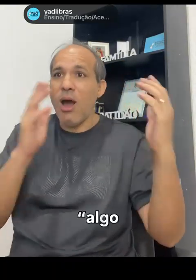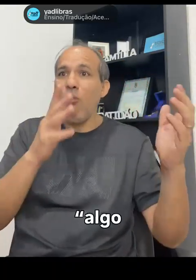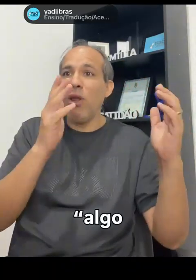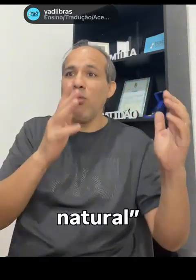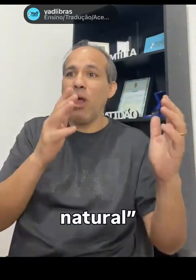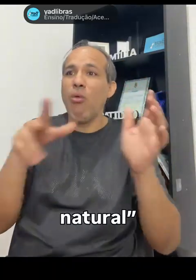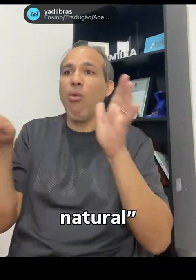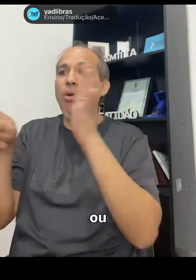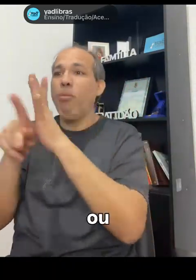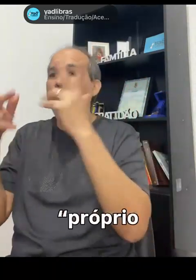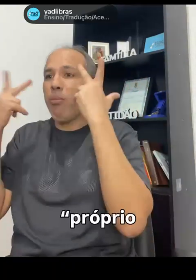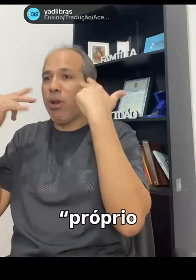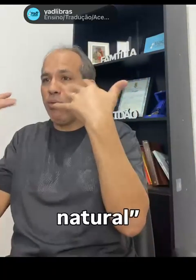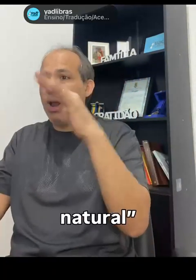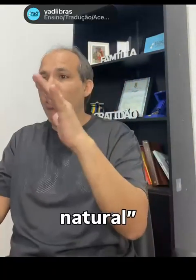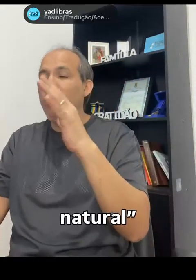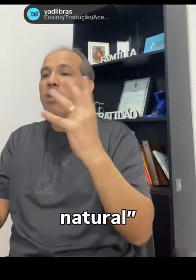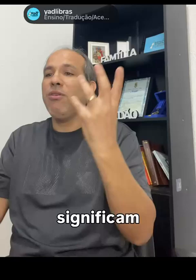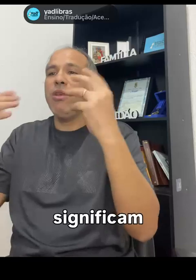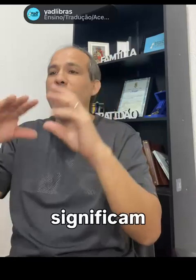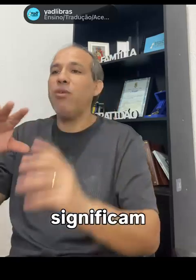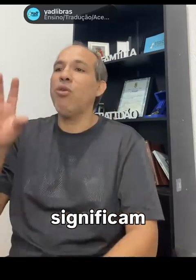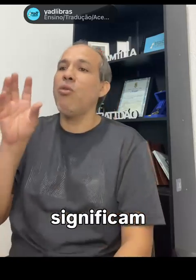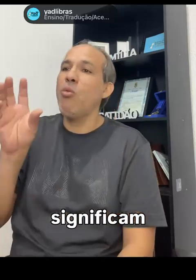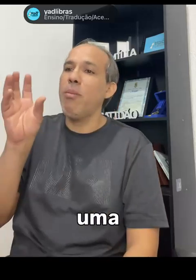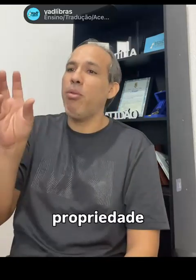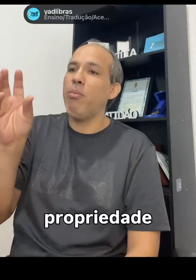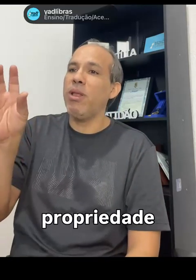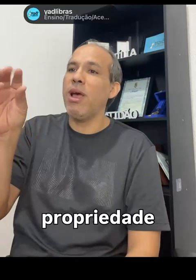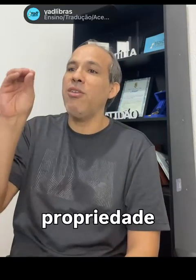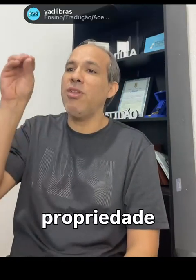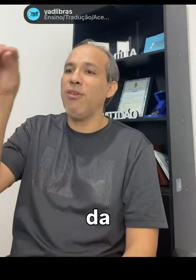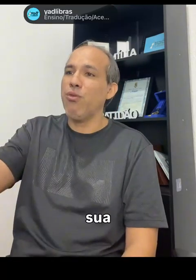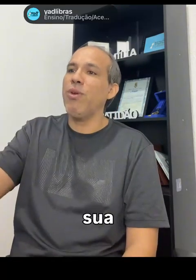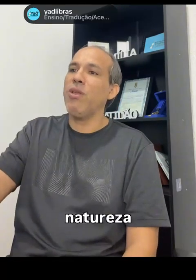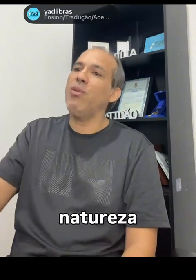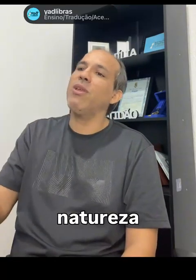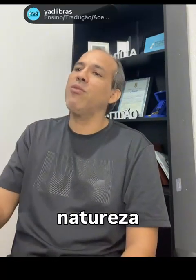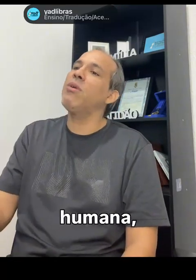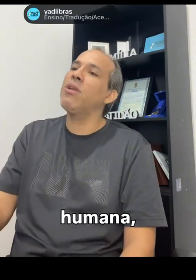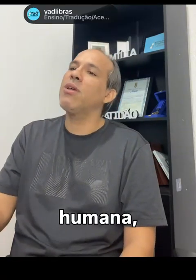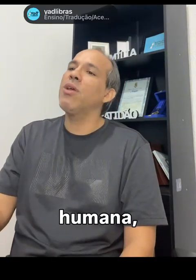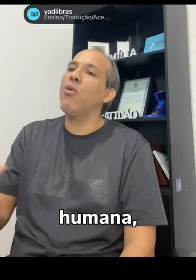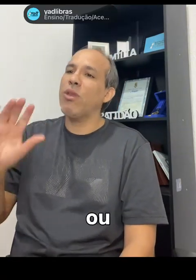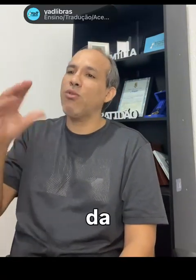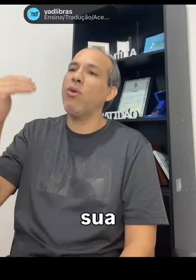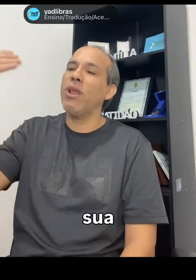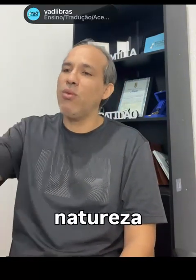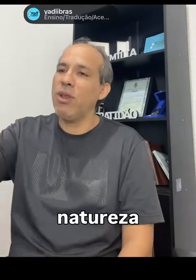algo natural ou próprio natural significa uma propriedade da sua natureza humana ou da sua